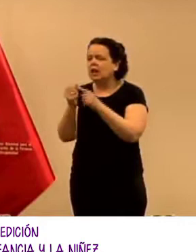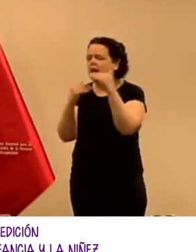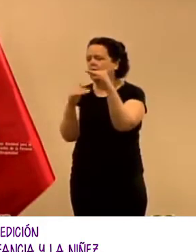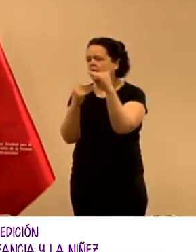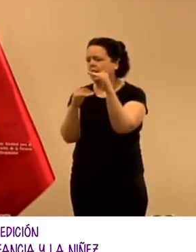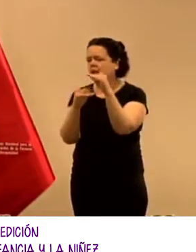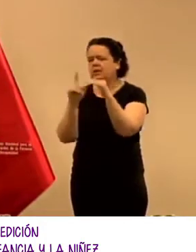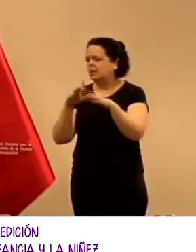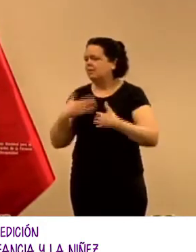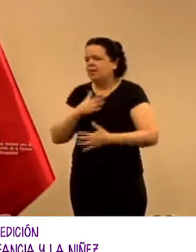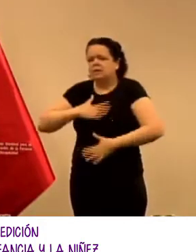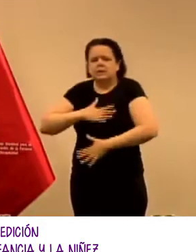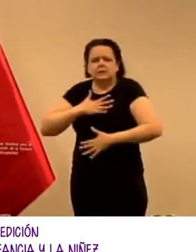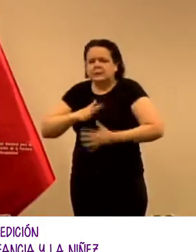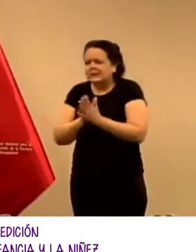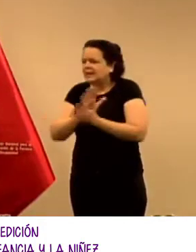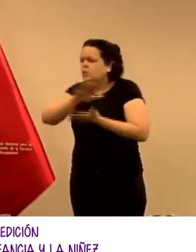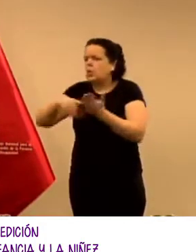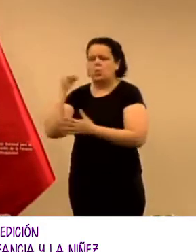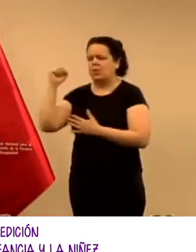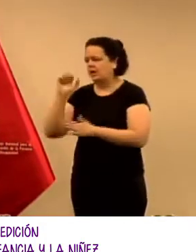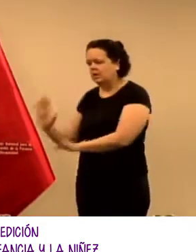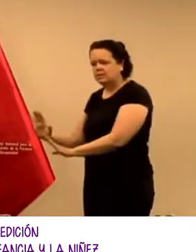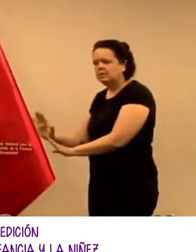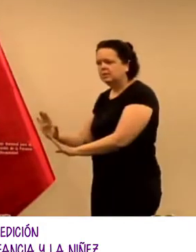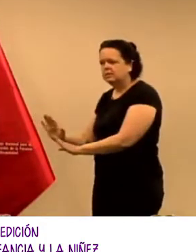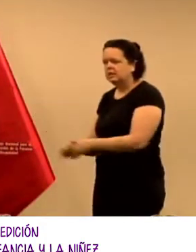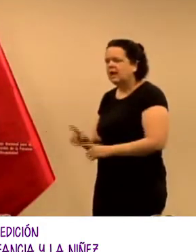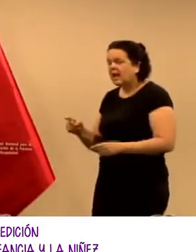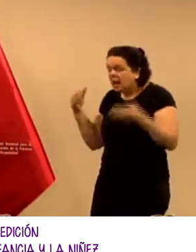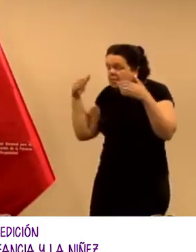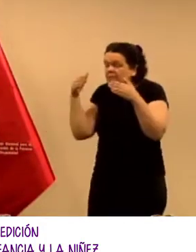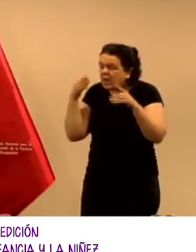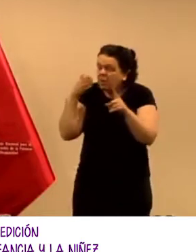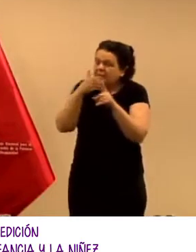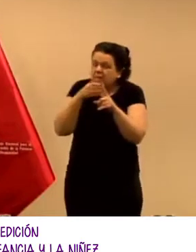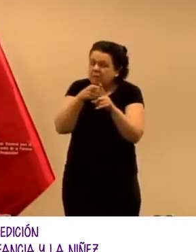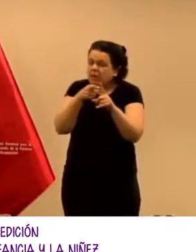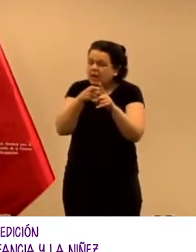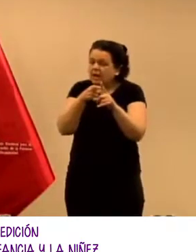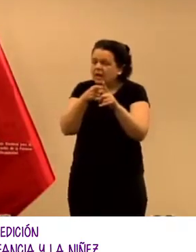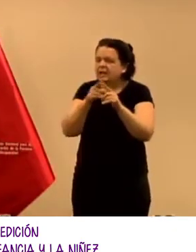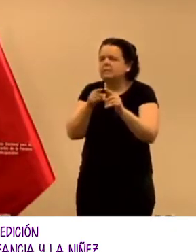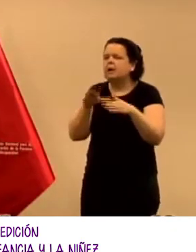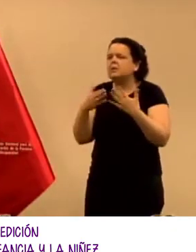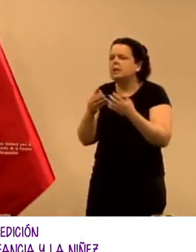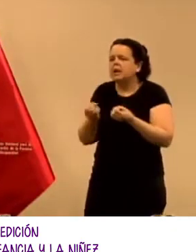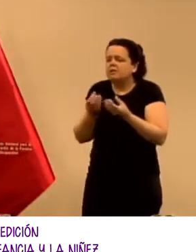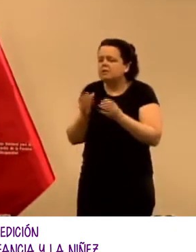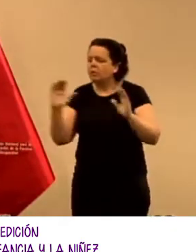gozar plenamente de todos sus derechos. El objetivo del módulo es entonces proporcionar, por un lado, datos